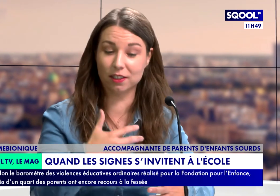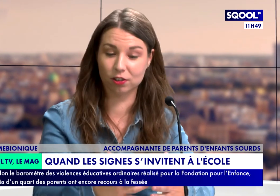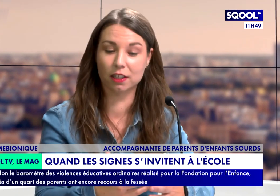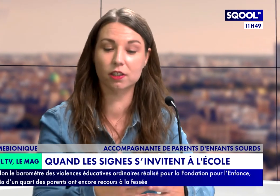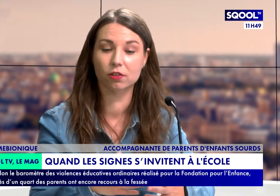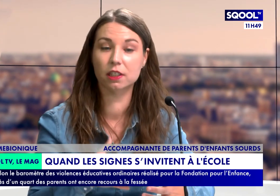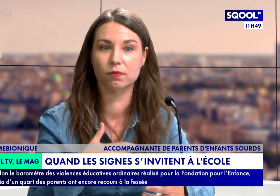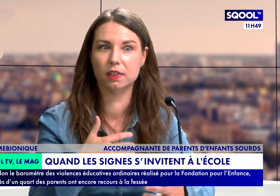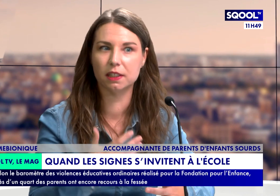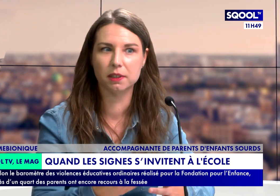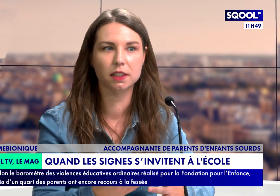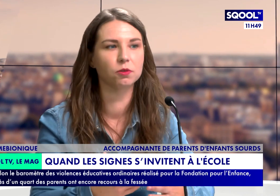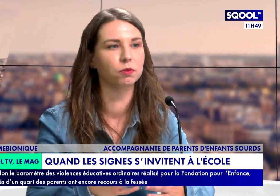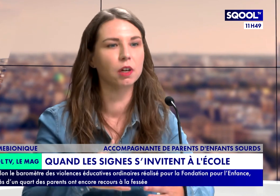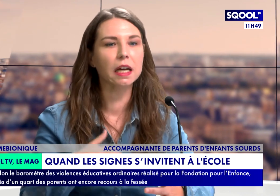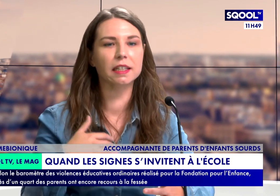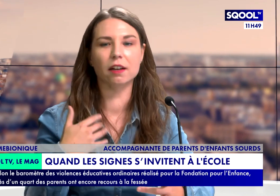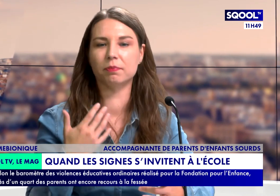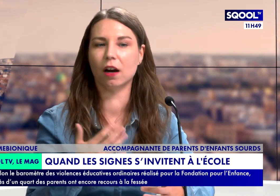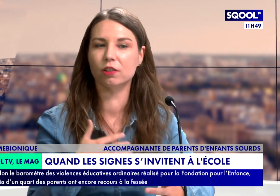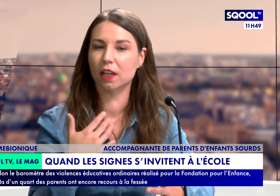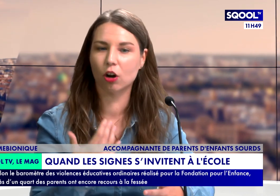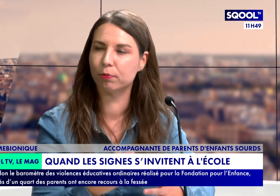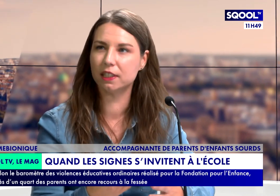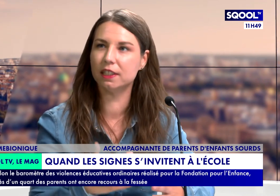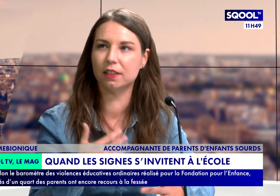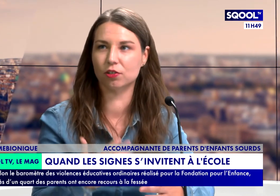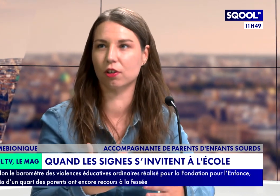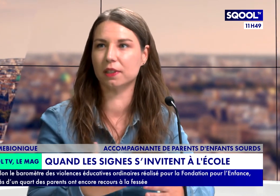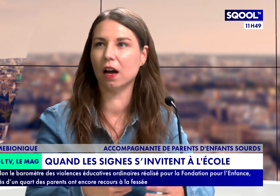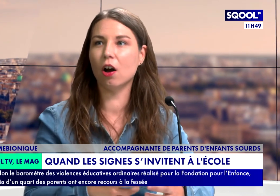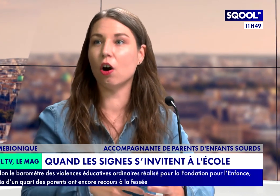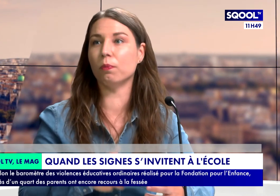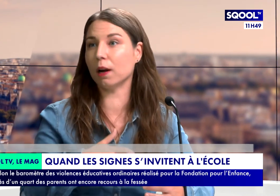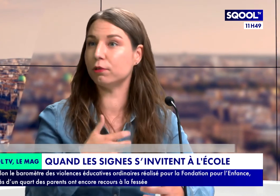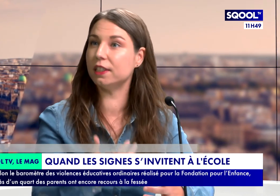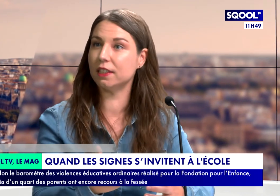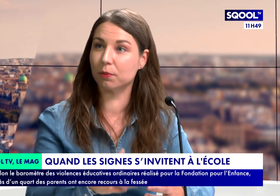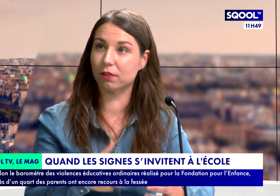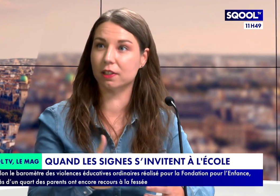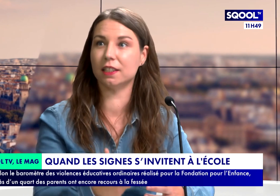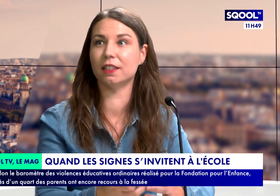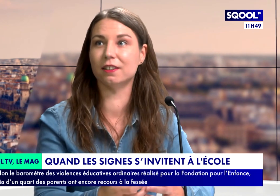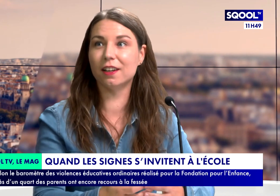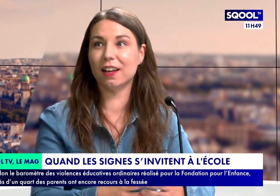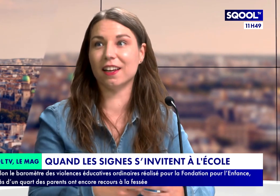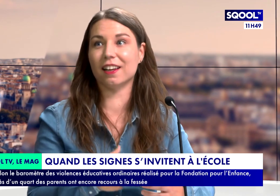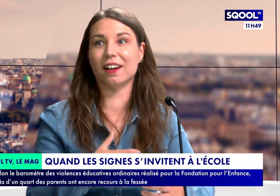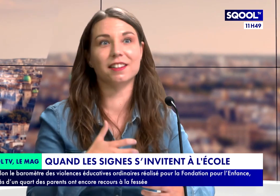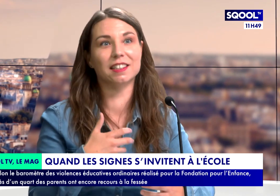jeunes adolescents qui sont timides ou qui n'arrivent pas à retenir leur poésie, des choses comme ça. On met un peu de signes, un peu de langue des signes, et ça